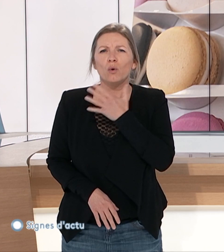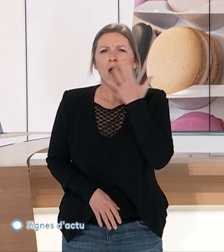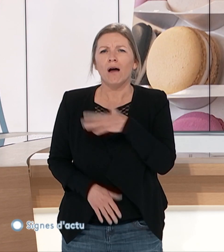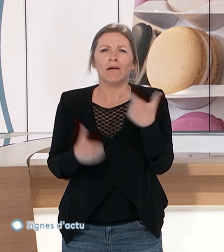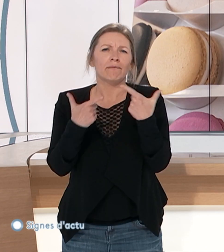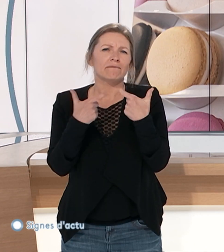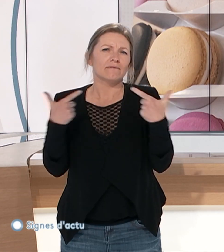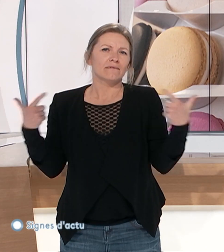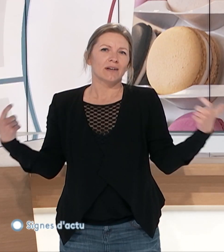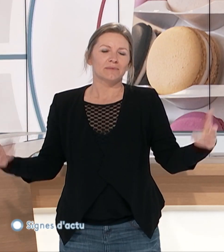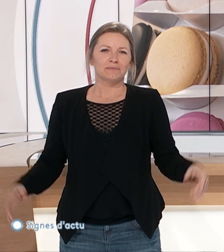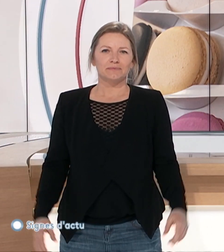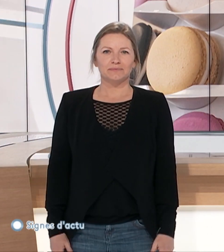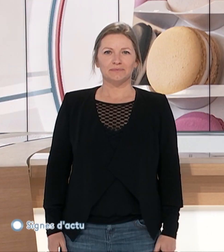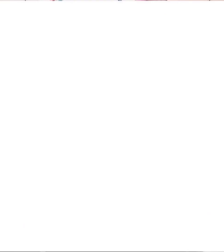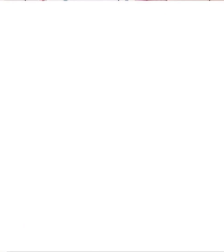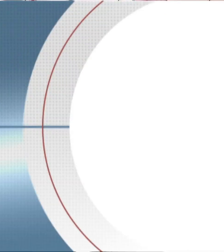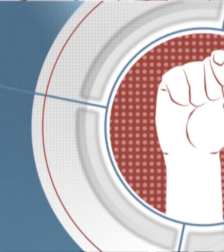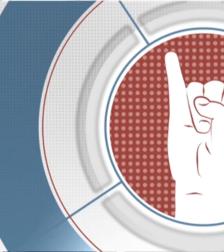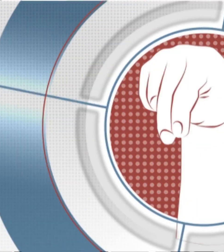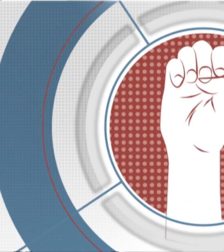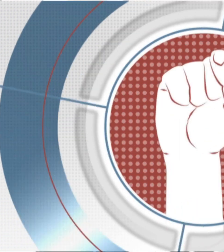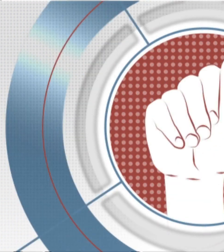goûts et toutes les couleurs.